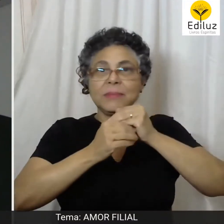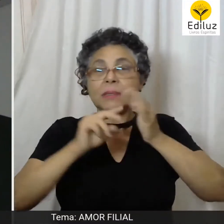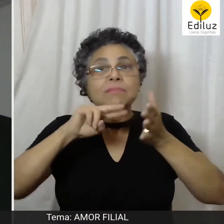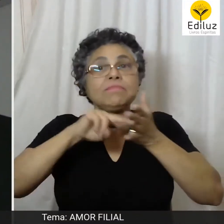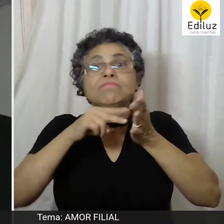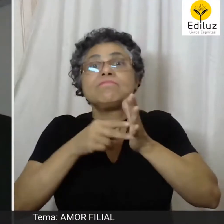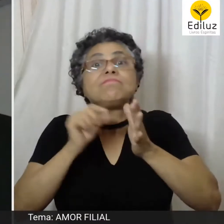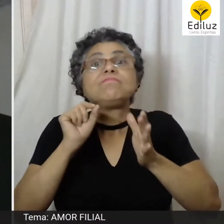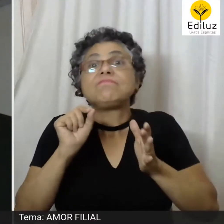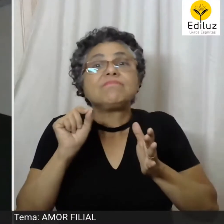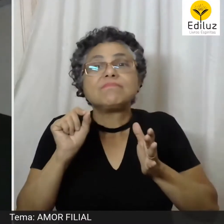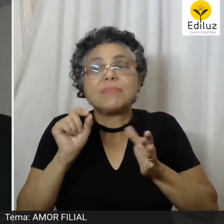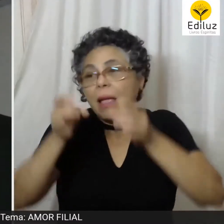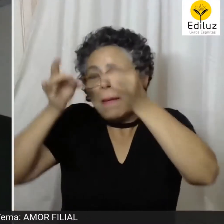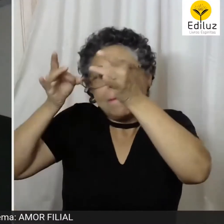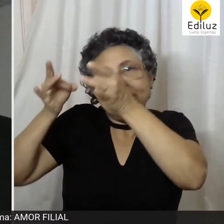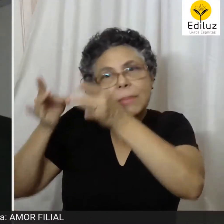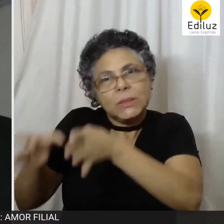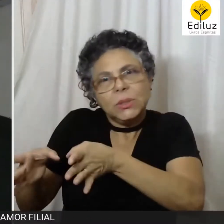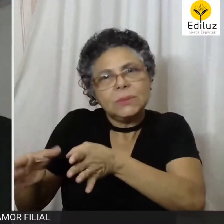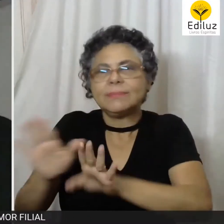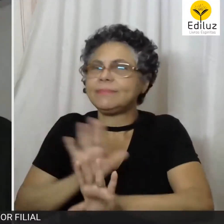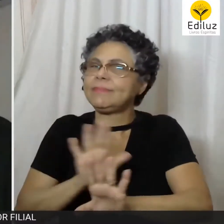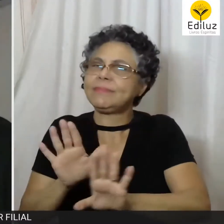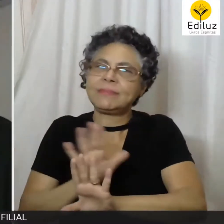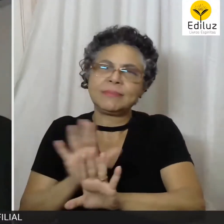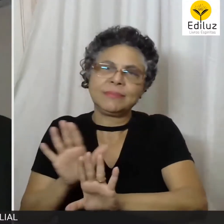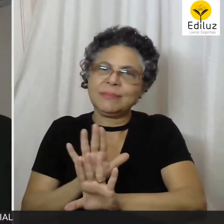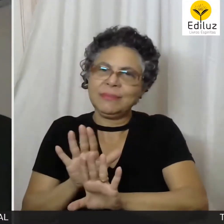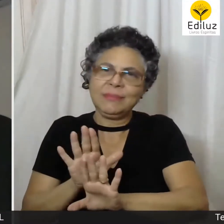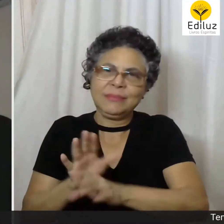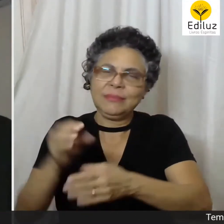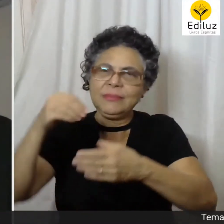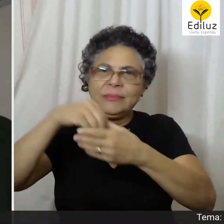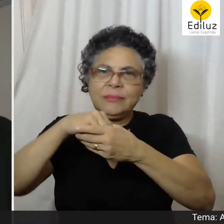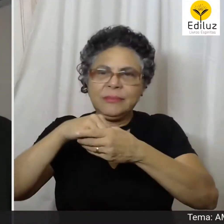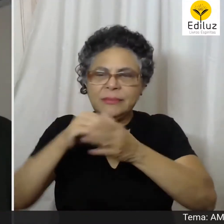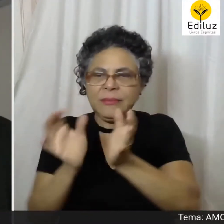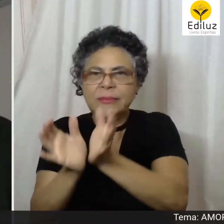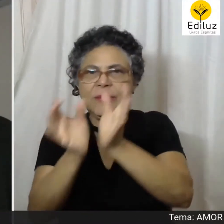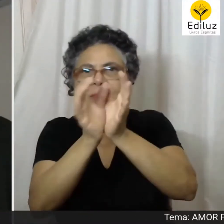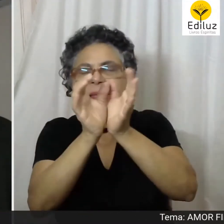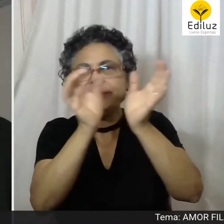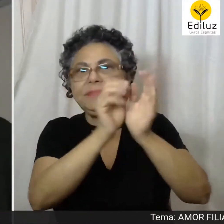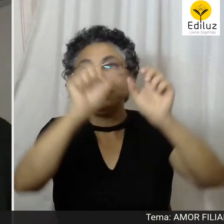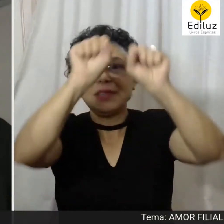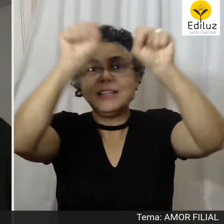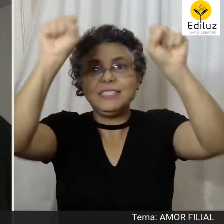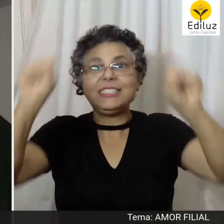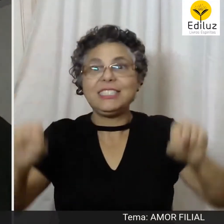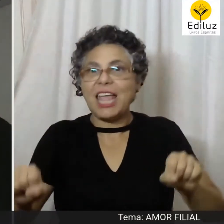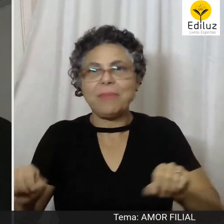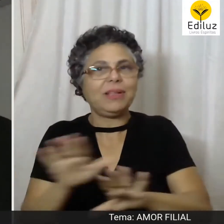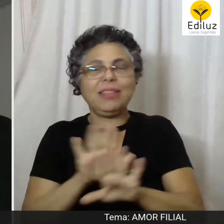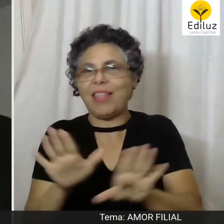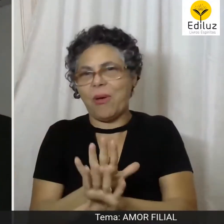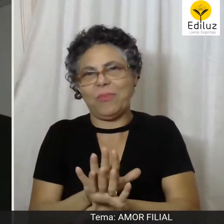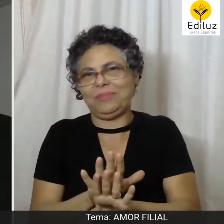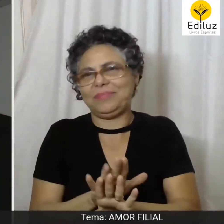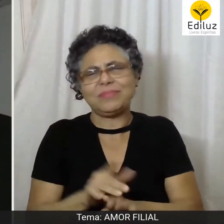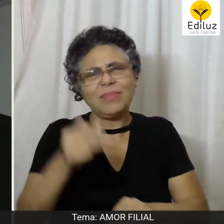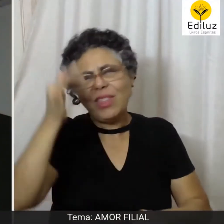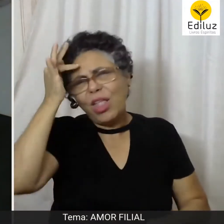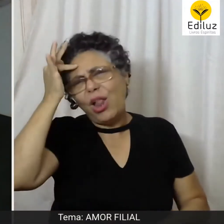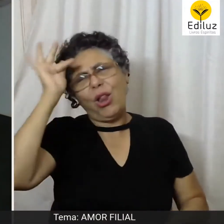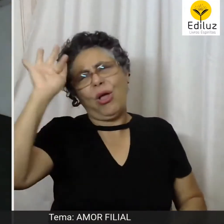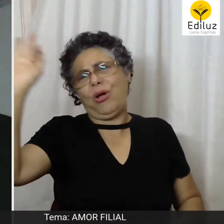significa abandono dentro do próprio sistema. É lógico que